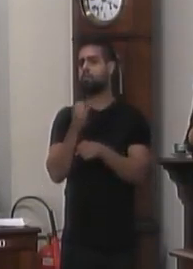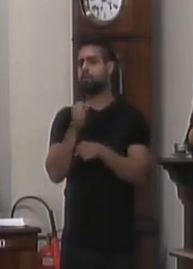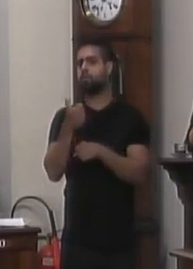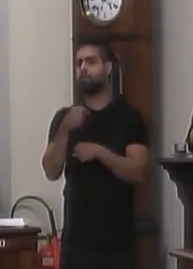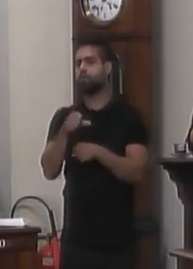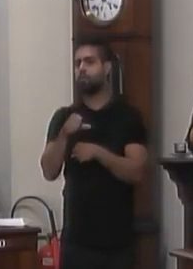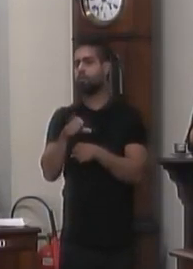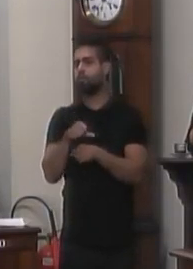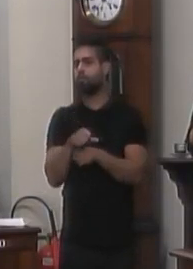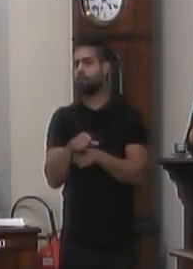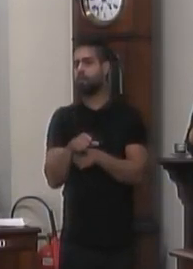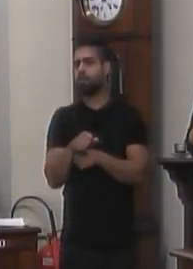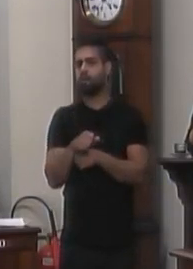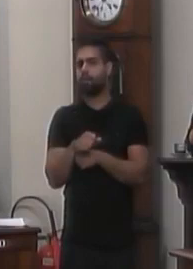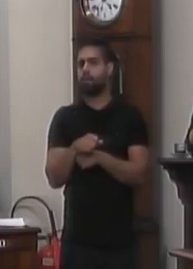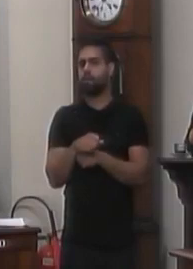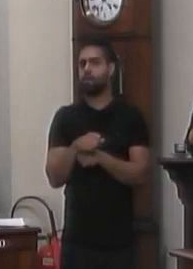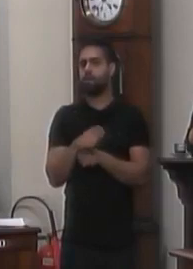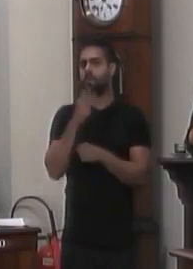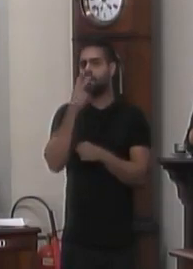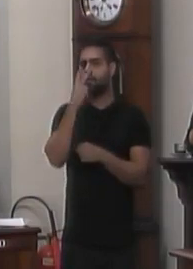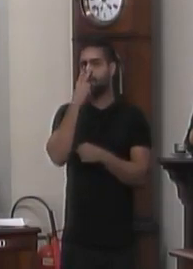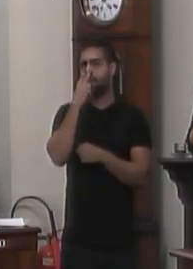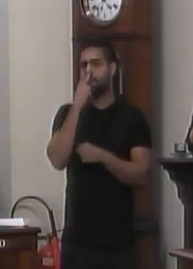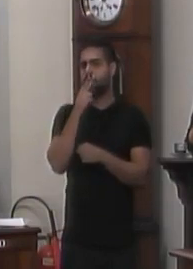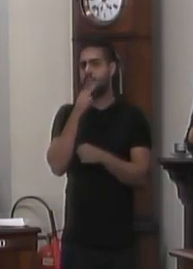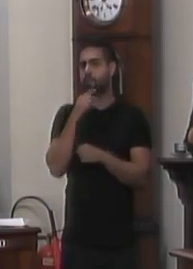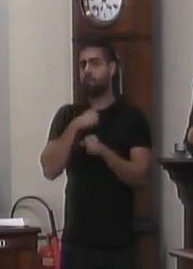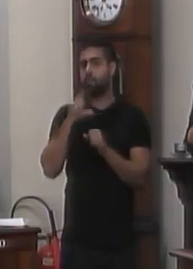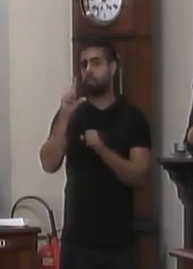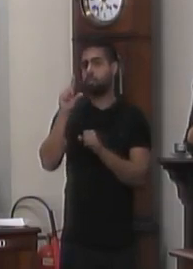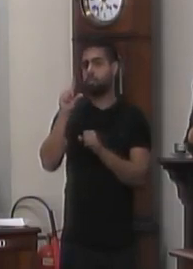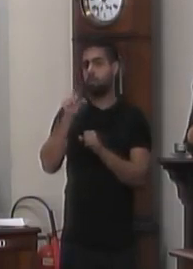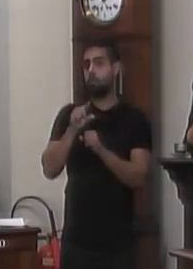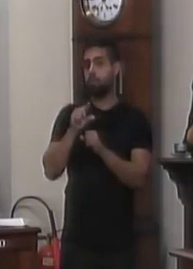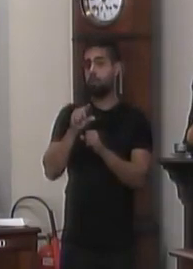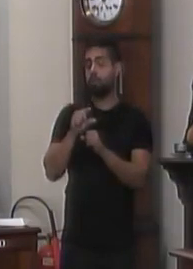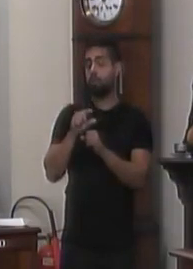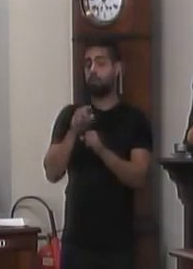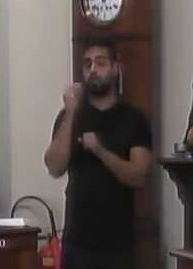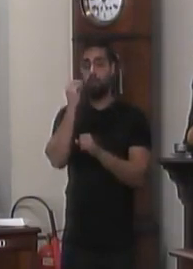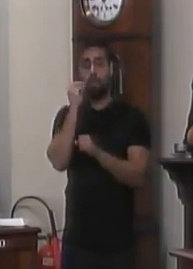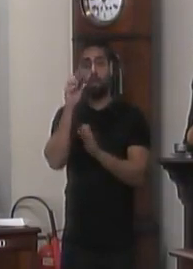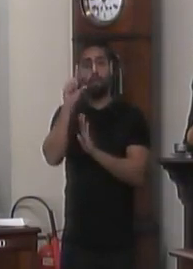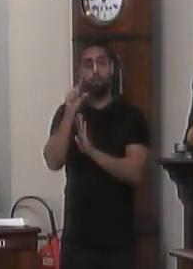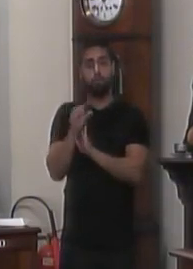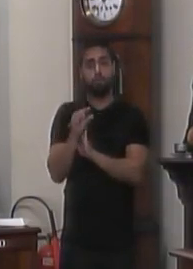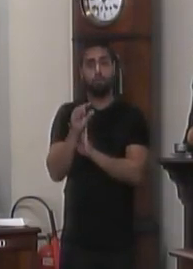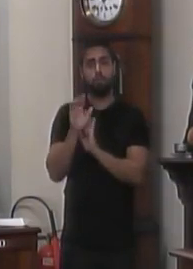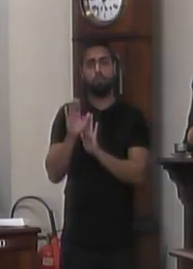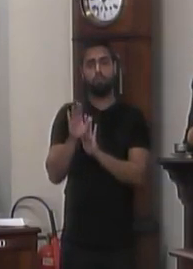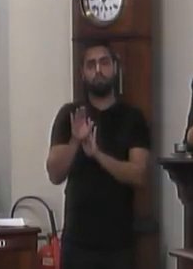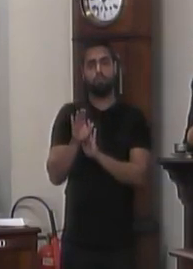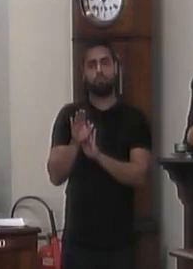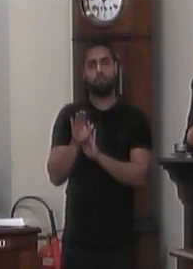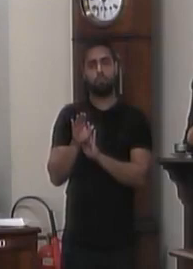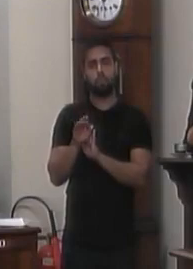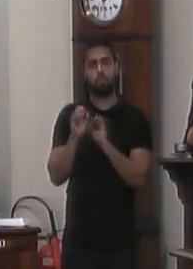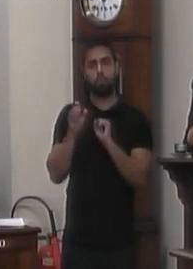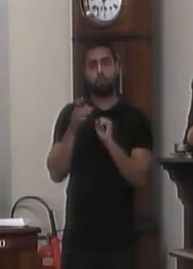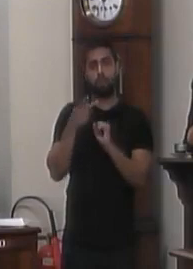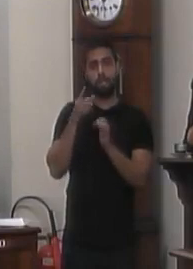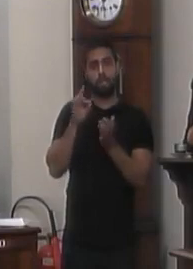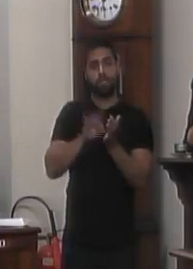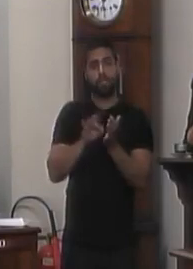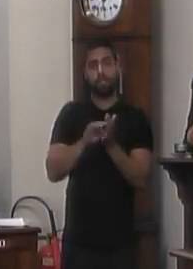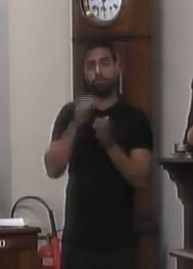atuação parece que nesse momento está surtindo efeito. Então tem diminuído, a tendência é reduzir. Mas eu não posso afirmar com precisão